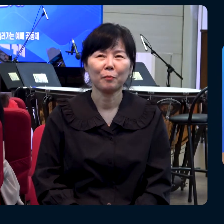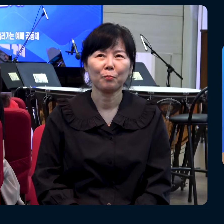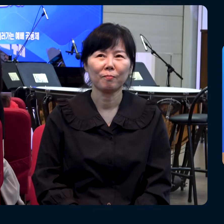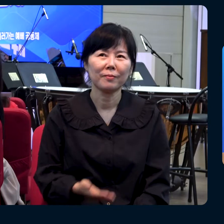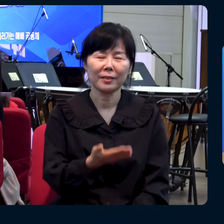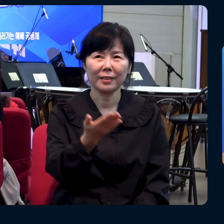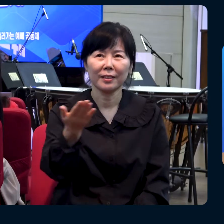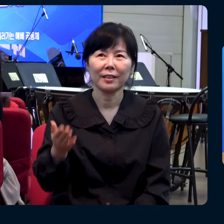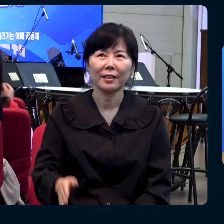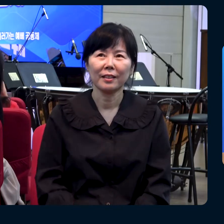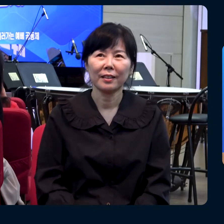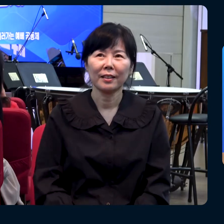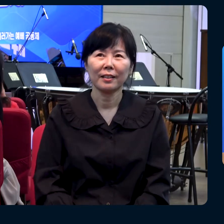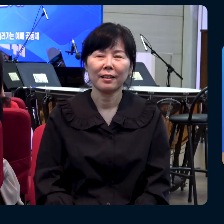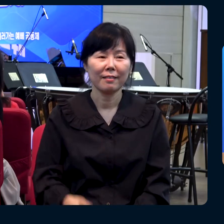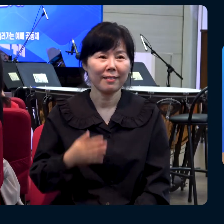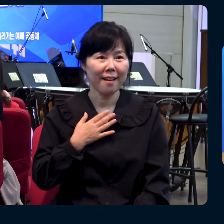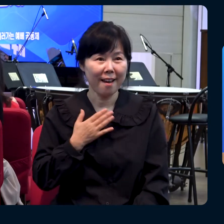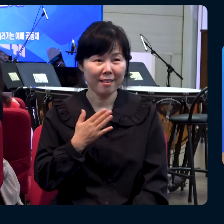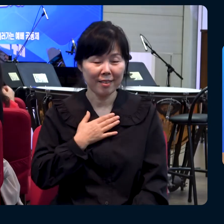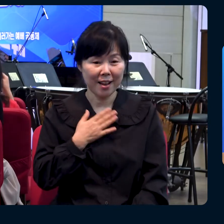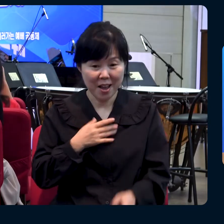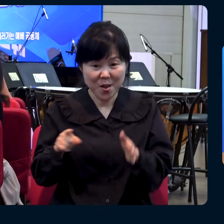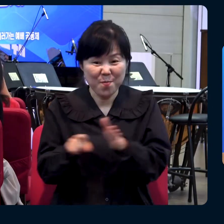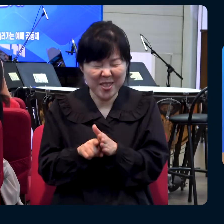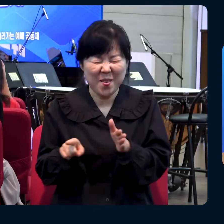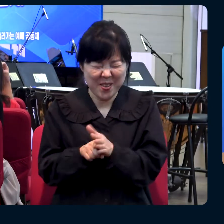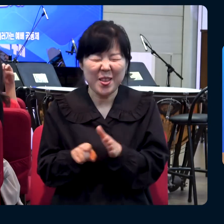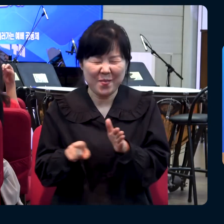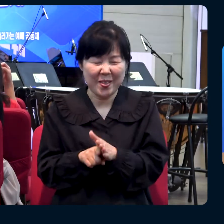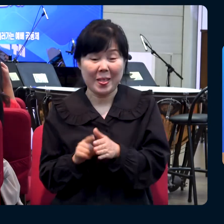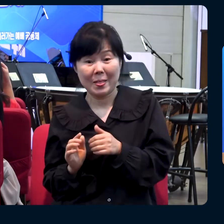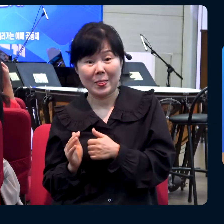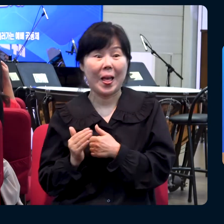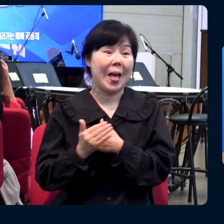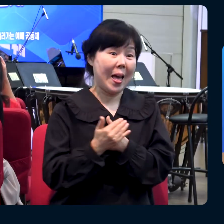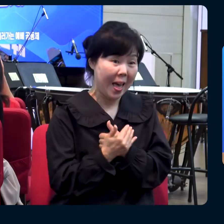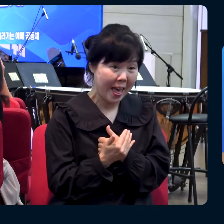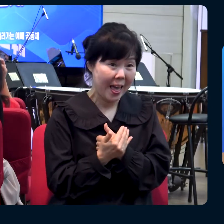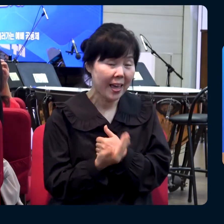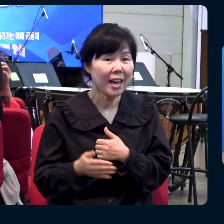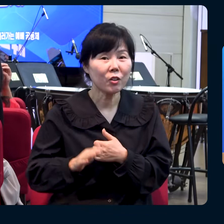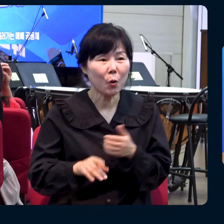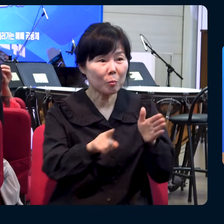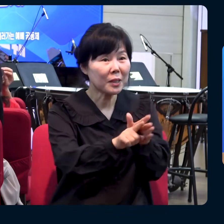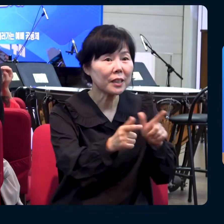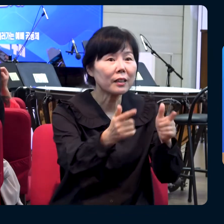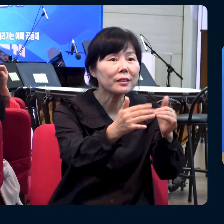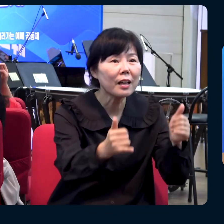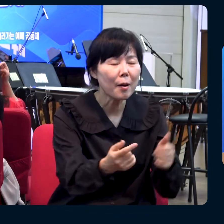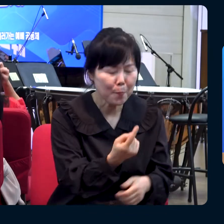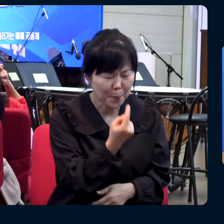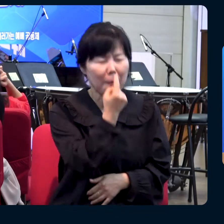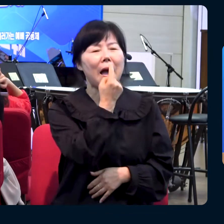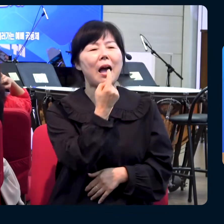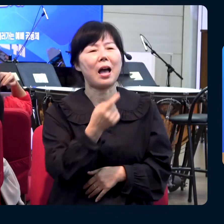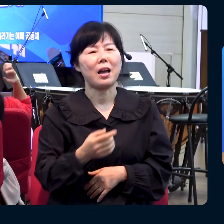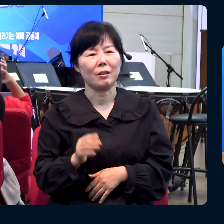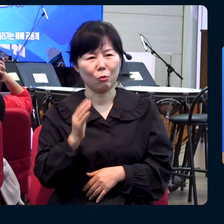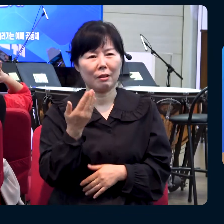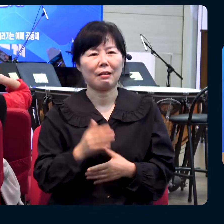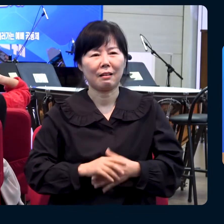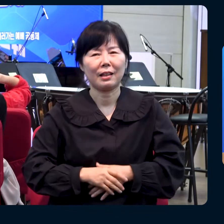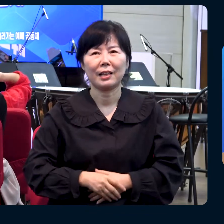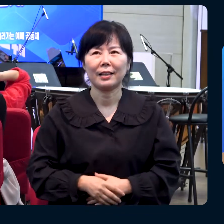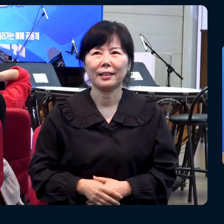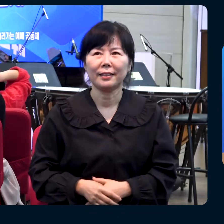아무리 우리가 포장해도 우리 속을 안 믿는 사람도 다 압니다. 그래서 저는 오늘 이 말씀 나누기